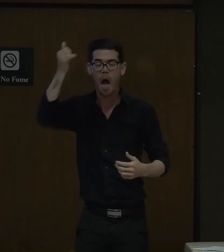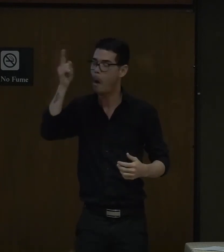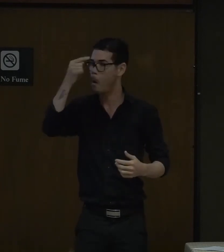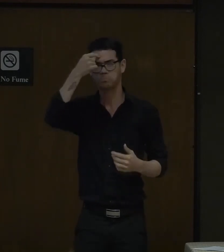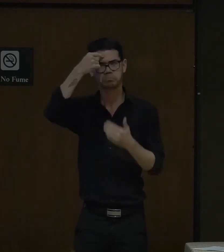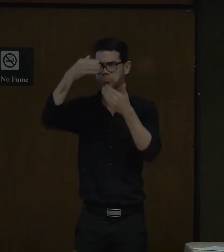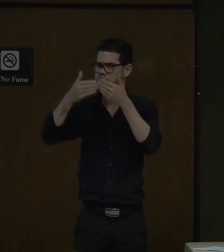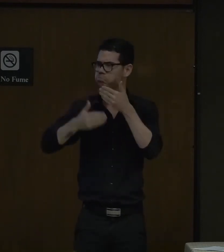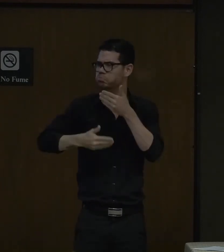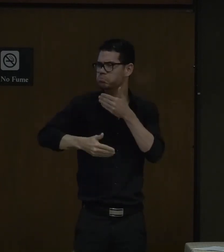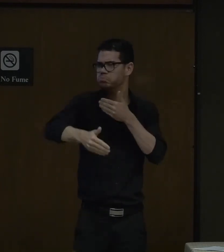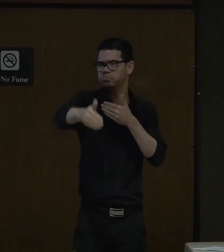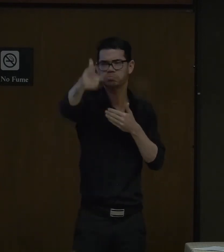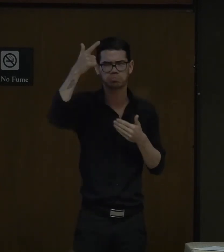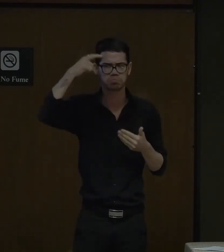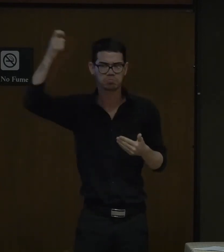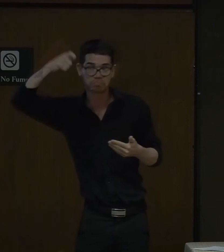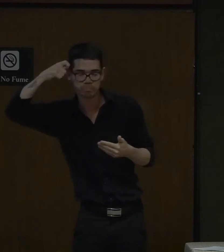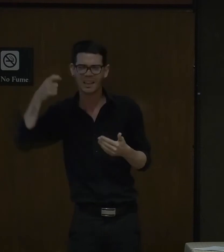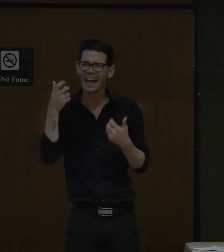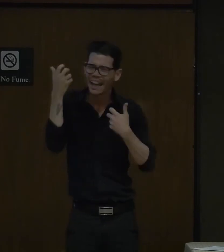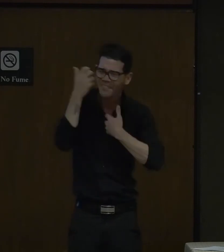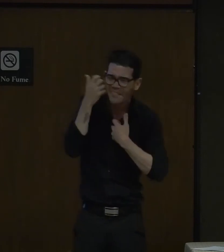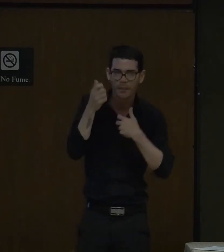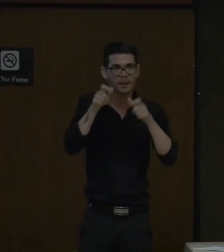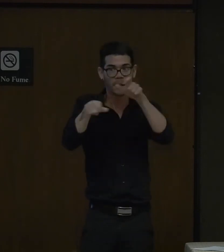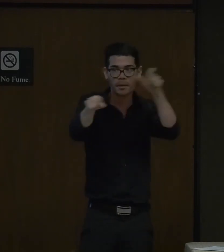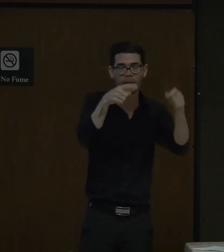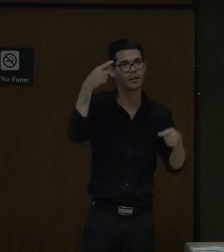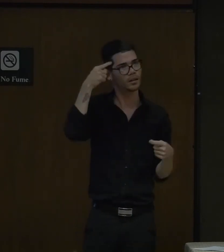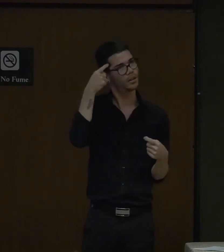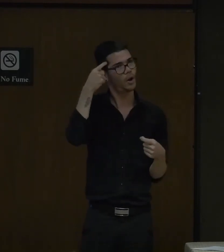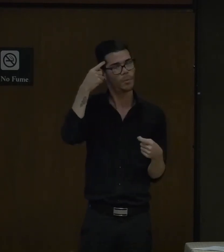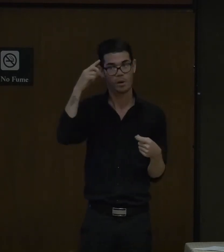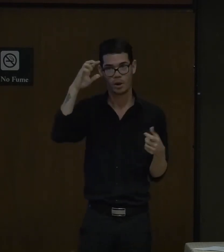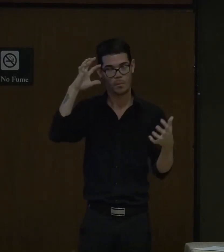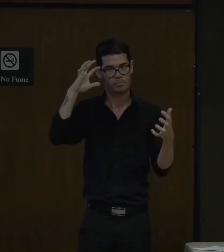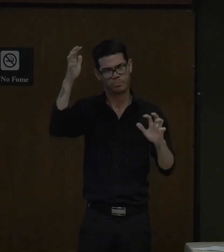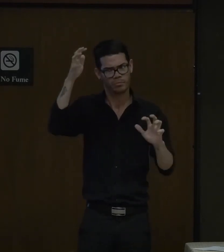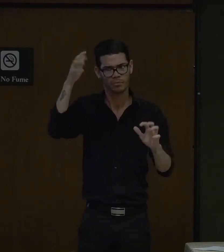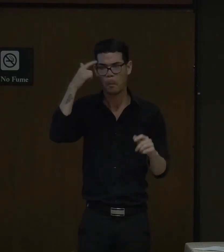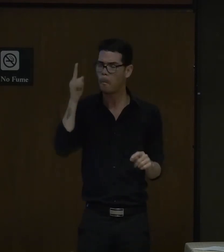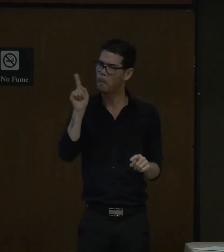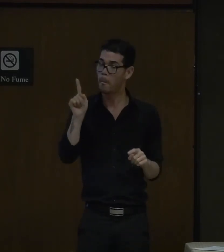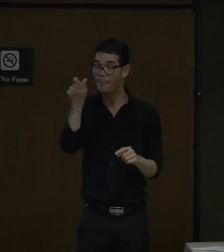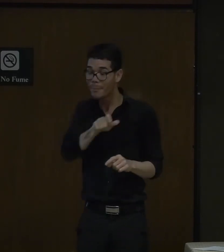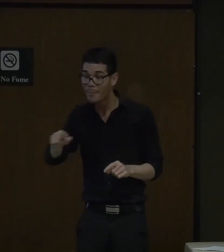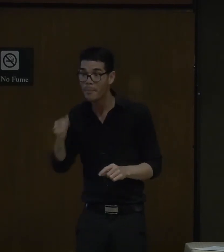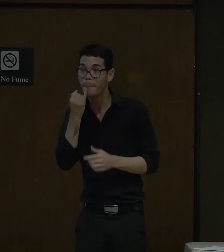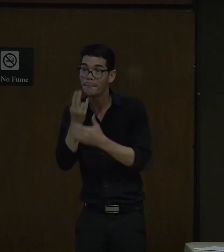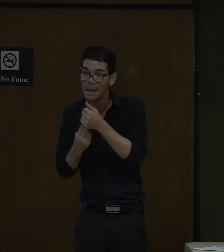de la enfermedad de Alzheimer o de la demencia se demora entre personas que son